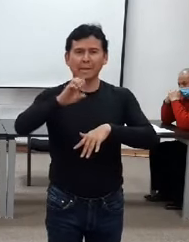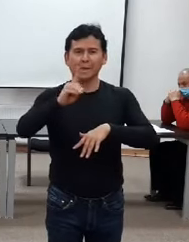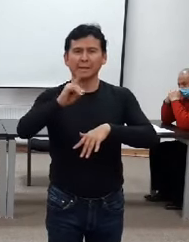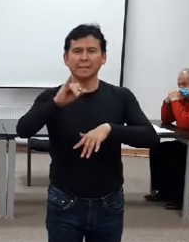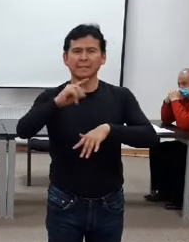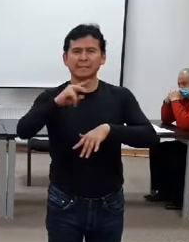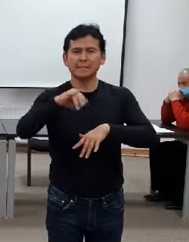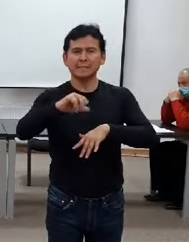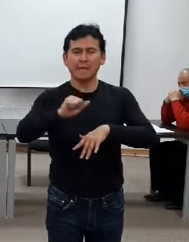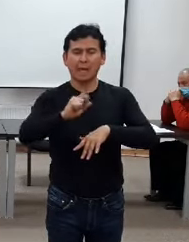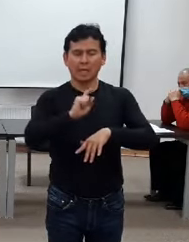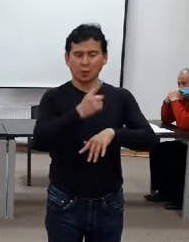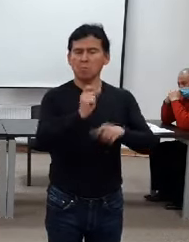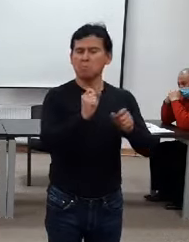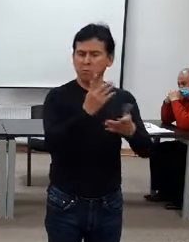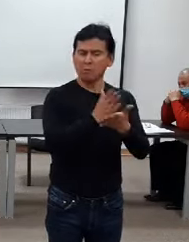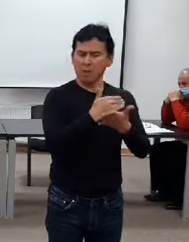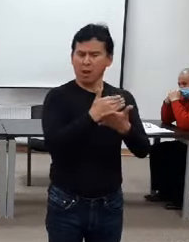fueron los primeros preparados